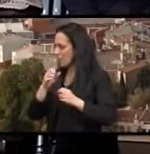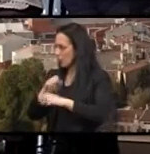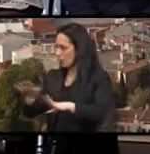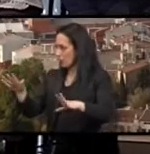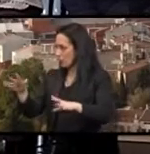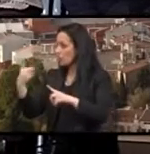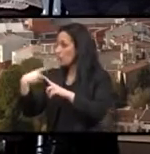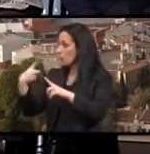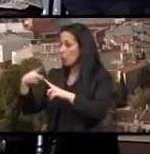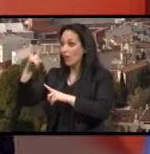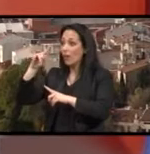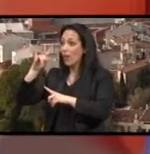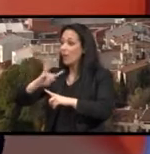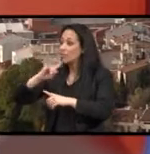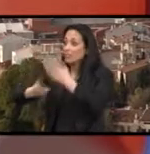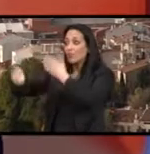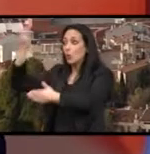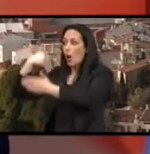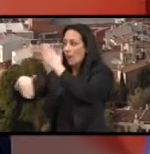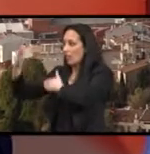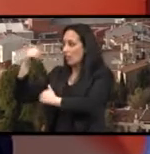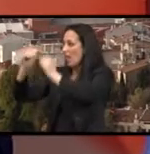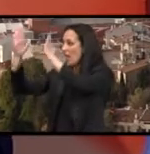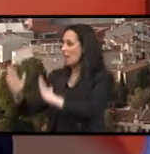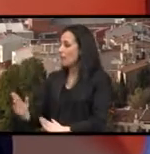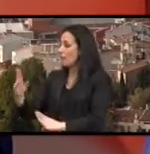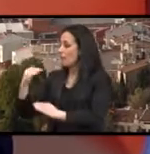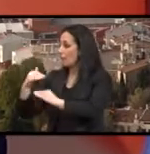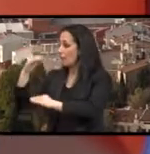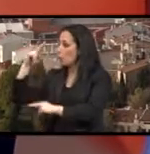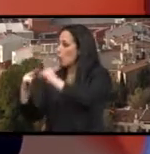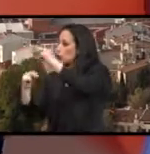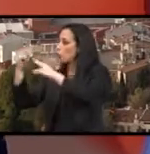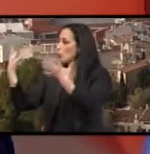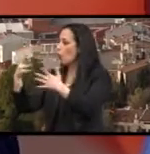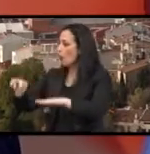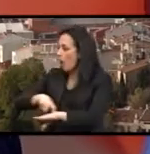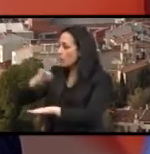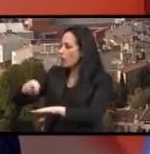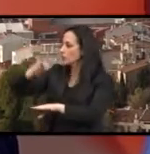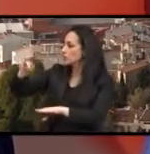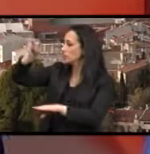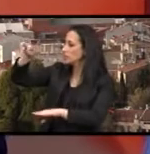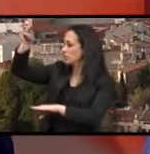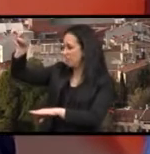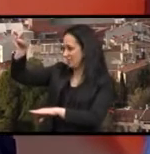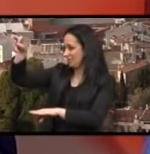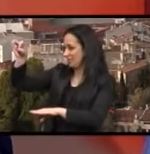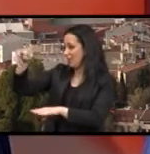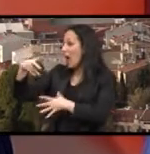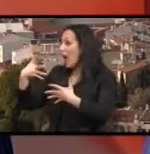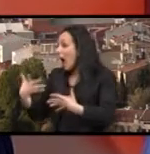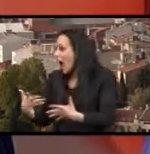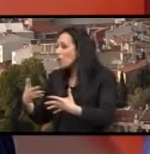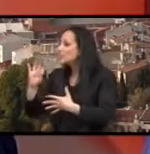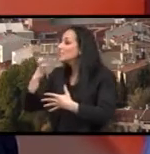tot com es feien abans els edificis, plans d'escales, han adaptat totalment. Ara podes mirar una mica més, amb que les